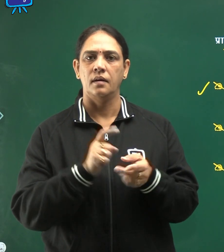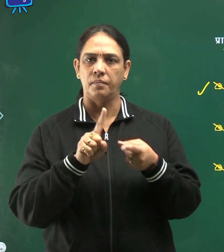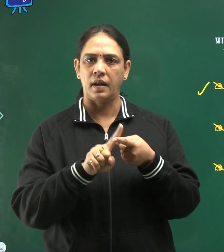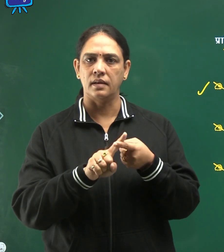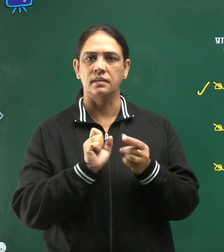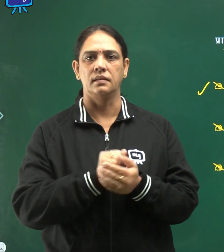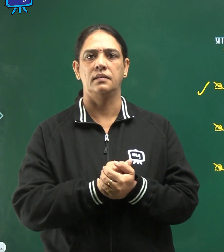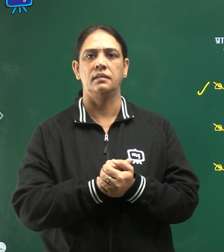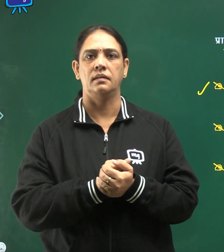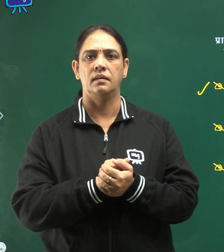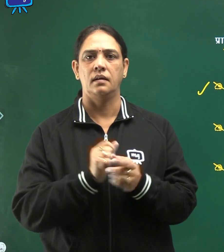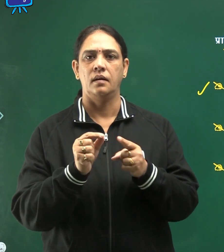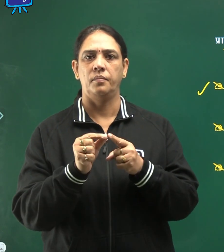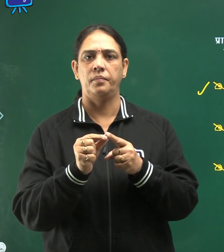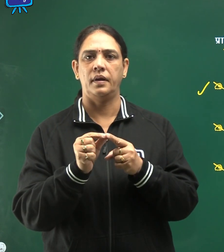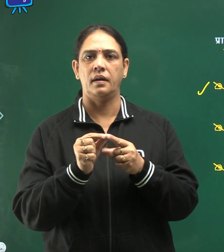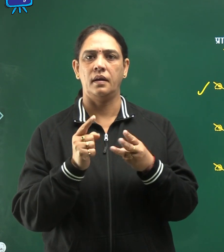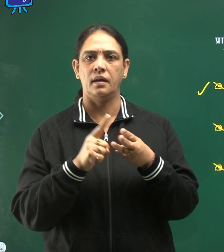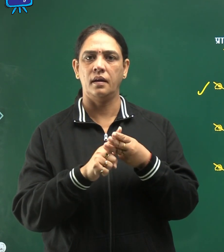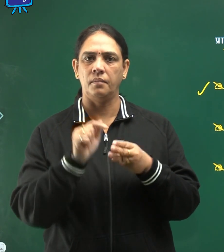प्लस PE बार